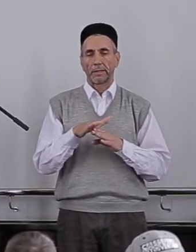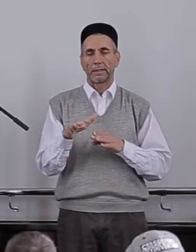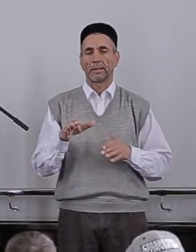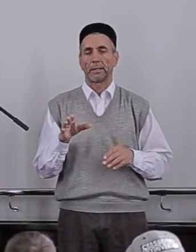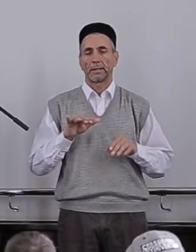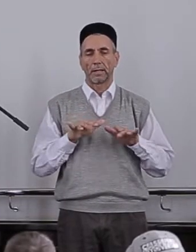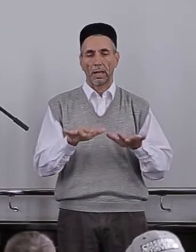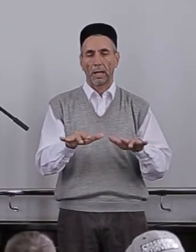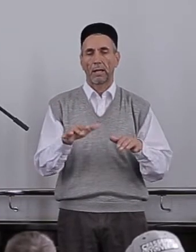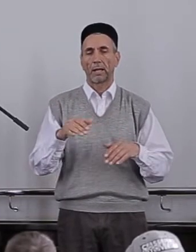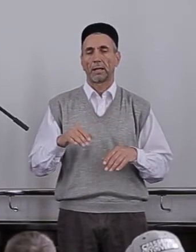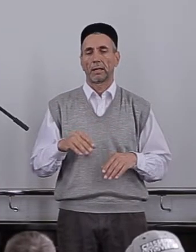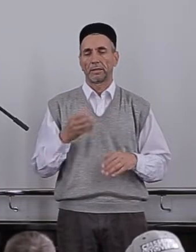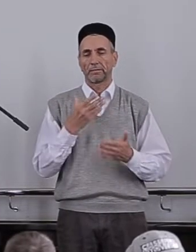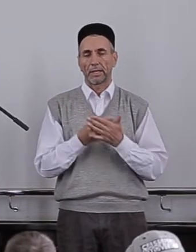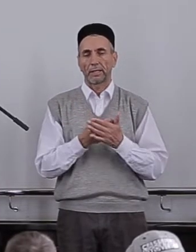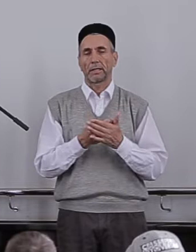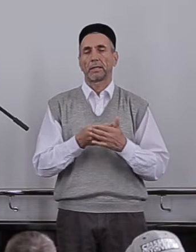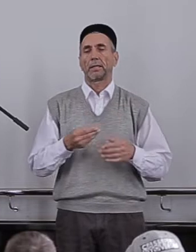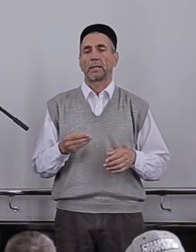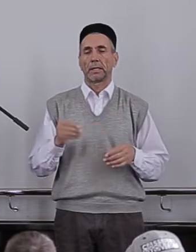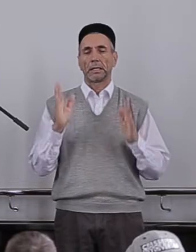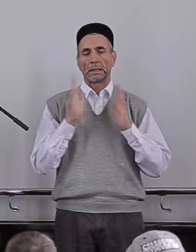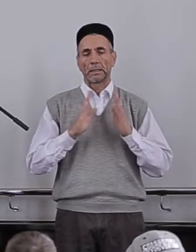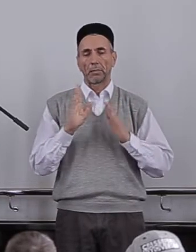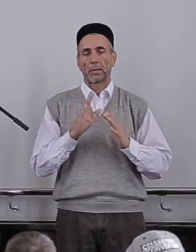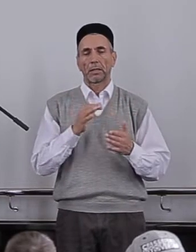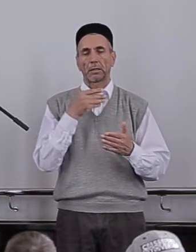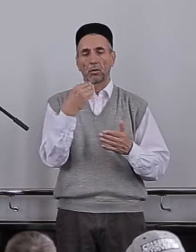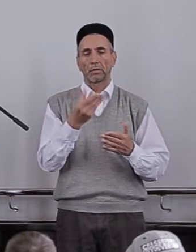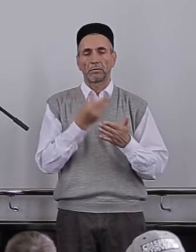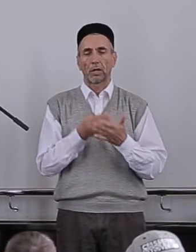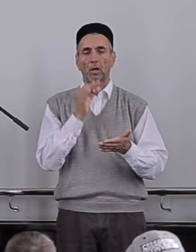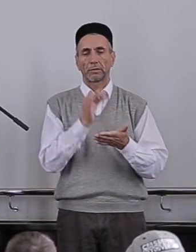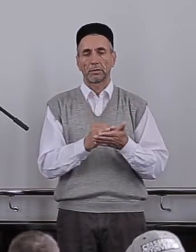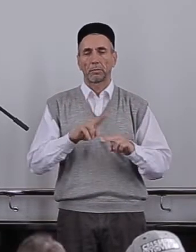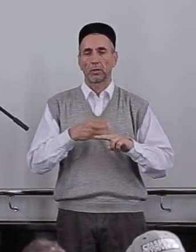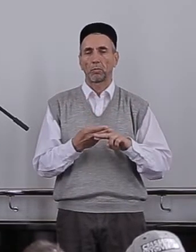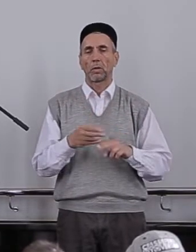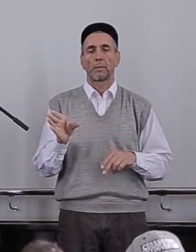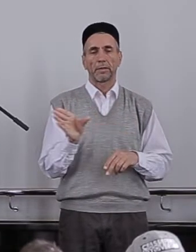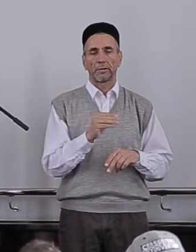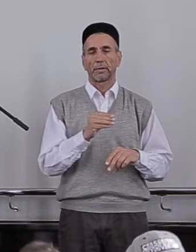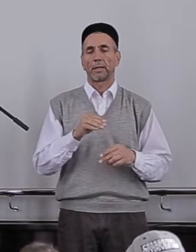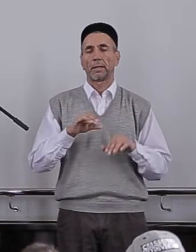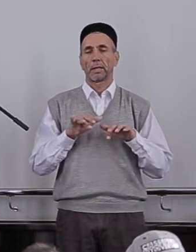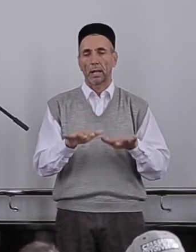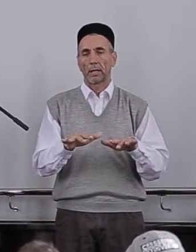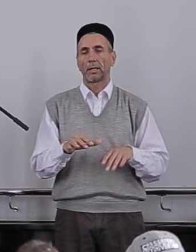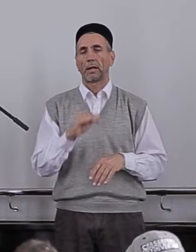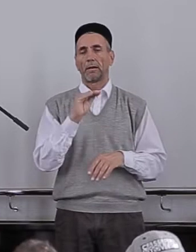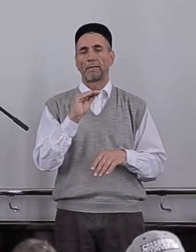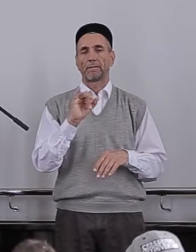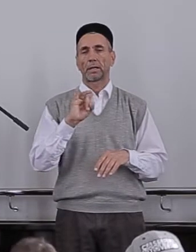bir işleyen işimizge İslam dini beyabiyle. Yani şunu da evliler var, farz